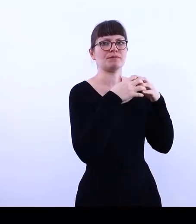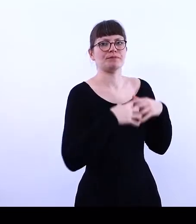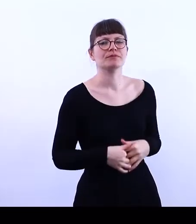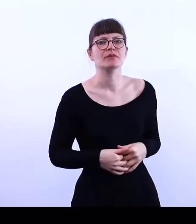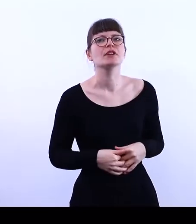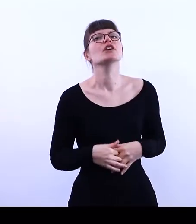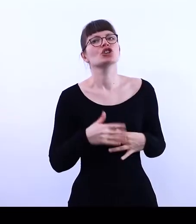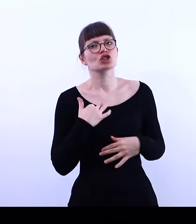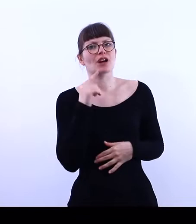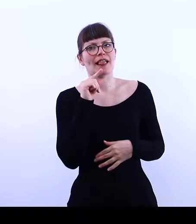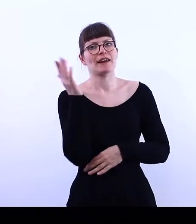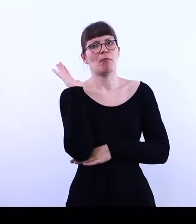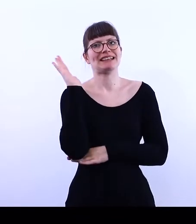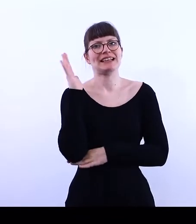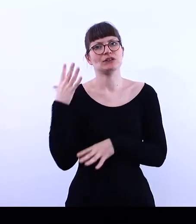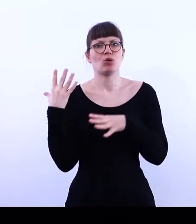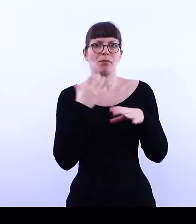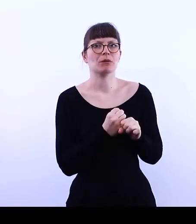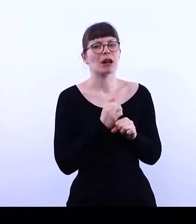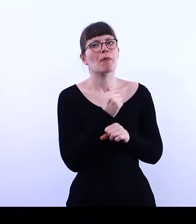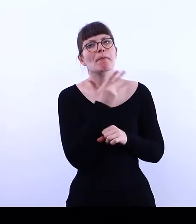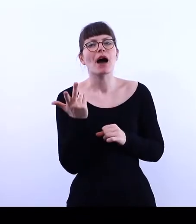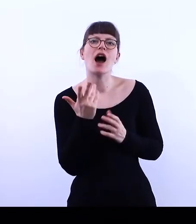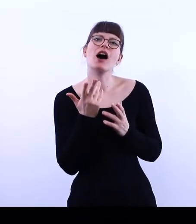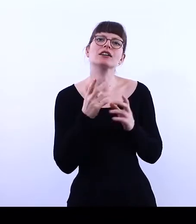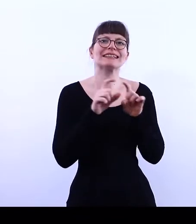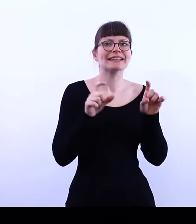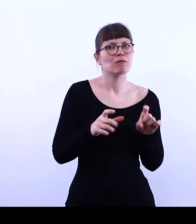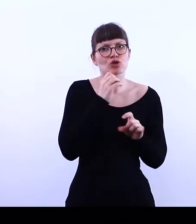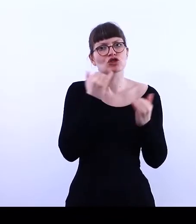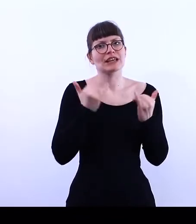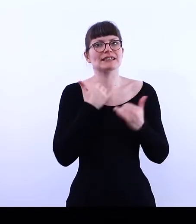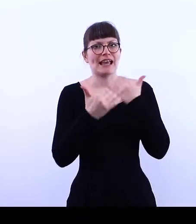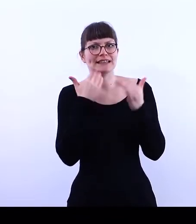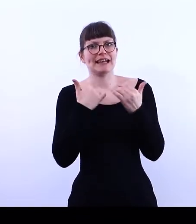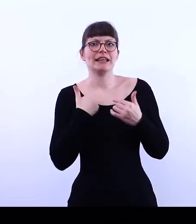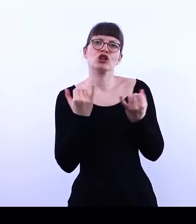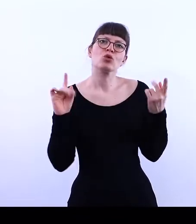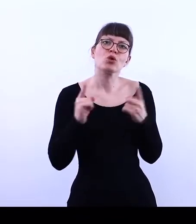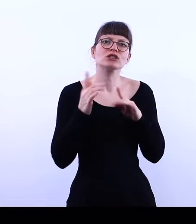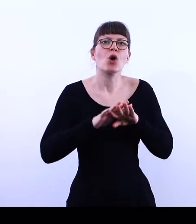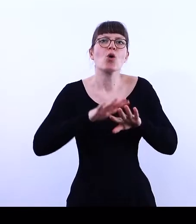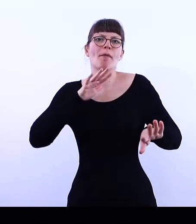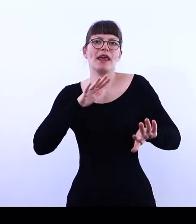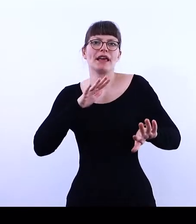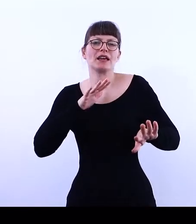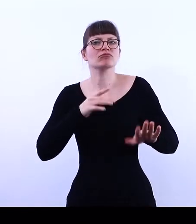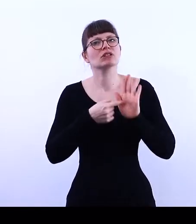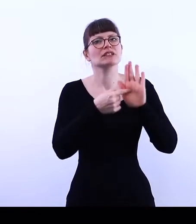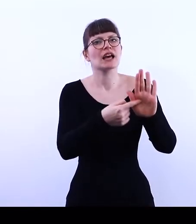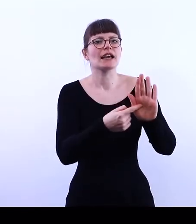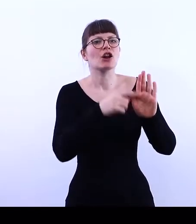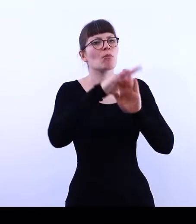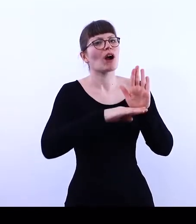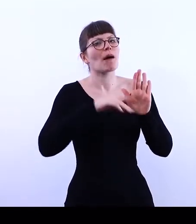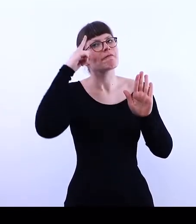Präsentation mitgebracht und ein paar der Dinge würde ich euch jetzt gerne dazu erzählen. Ich gebe sozusagen einen kurzen Überblick über die Programmphilosophie hinter diesem